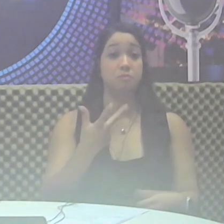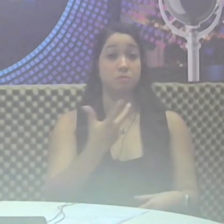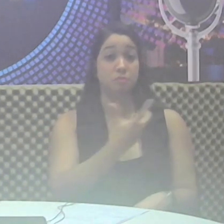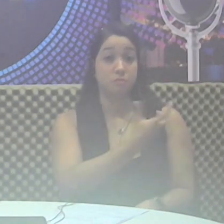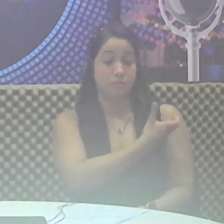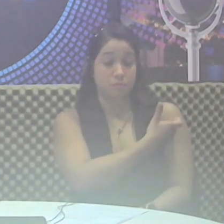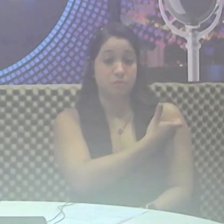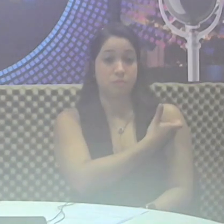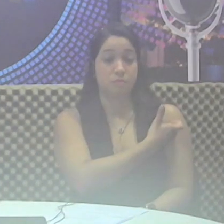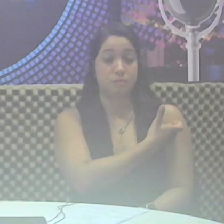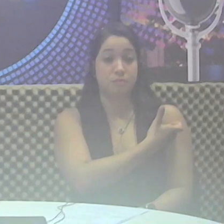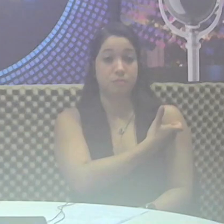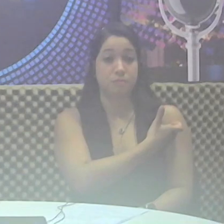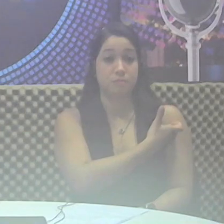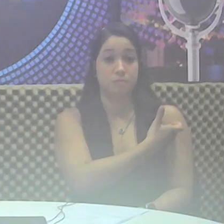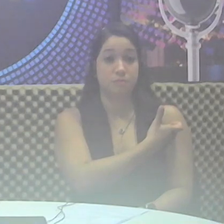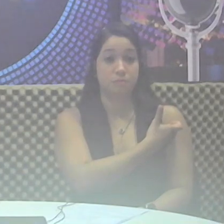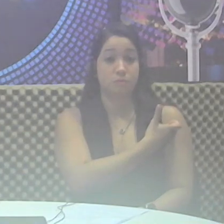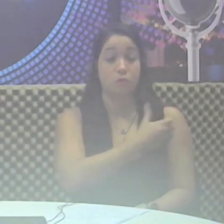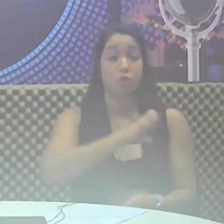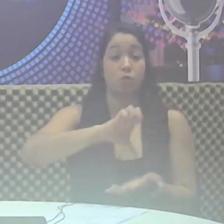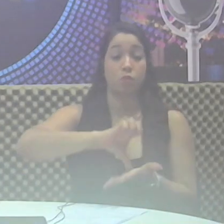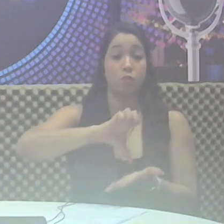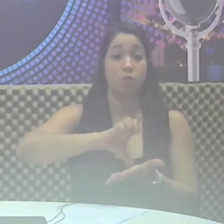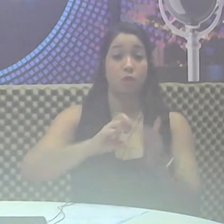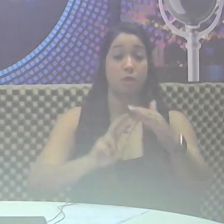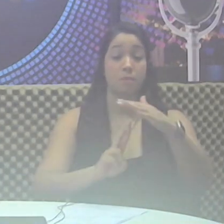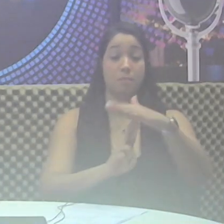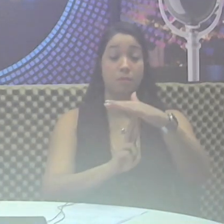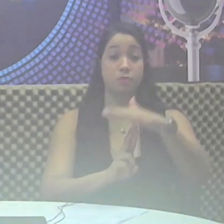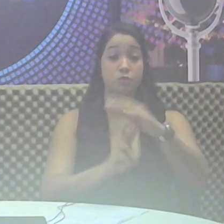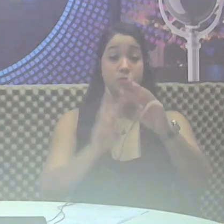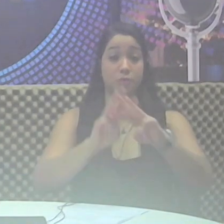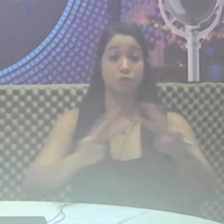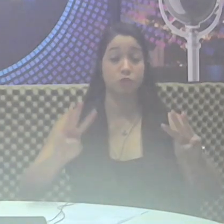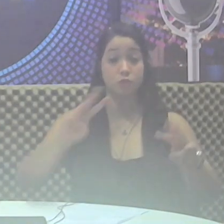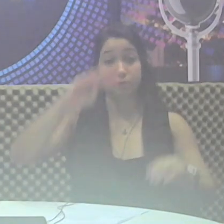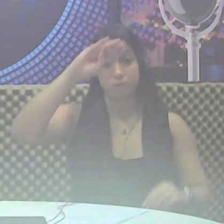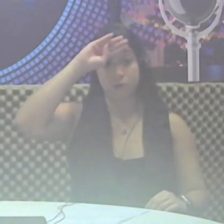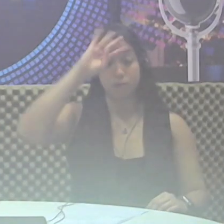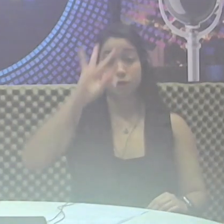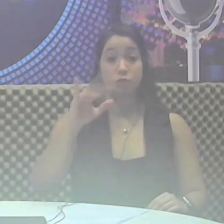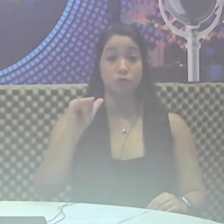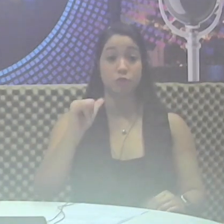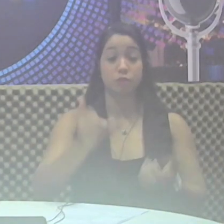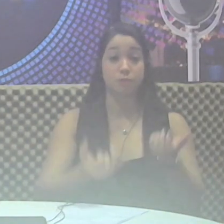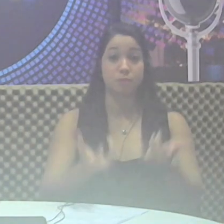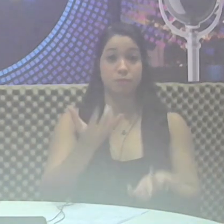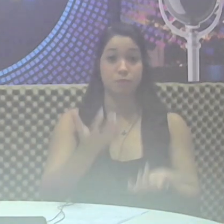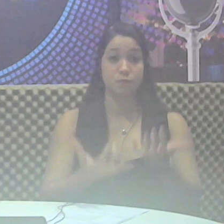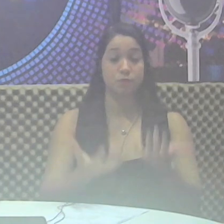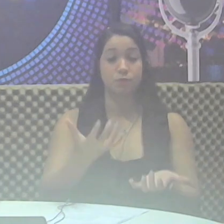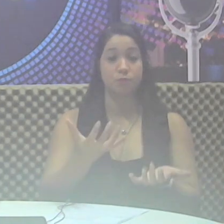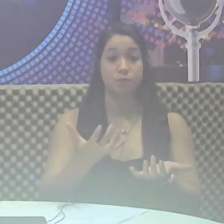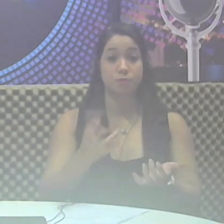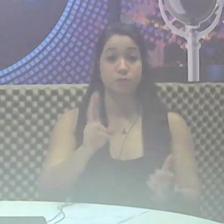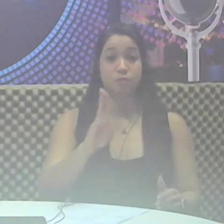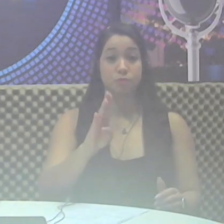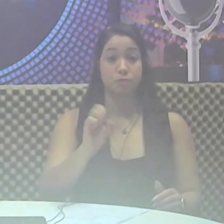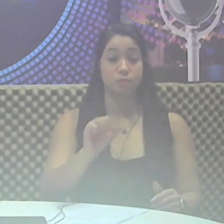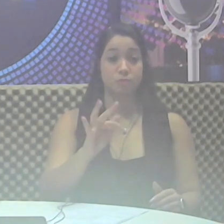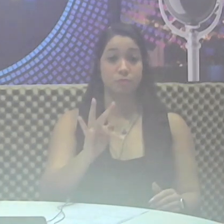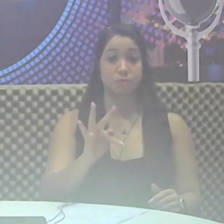do imunizante: Wise Martins, Pampulha, Luizote, Tibere, Planalto e